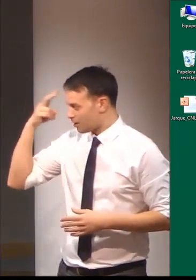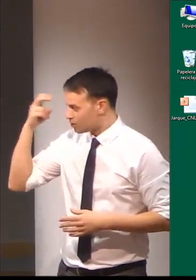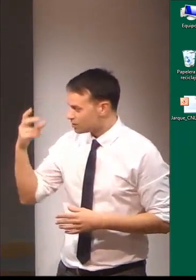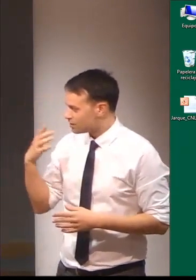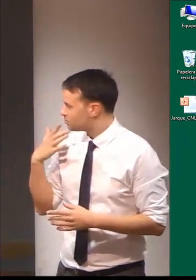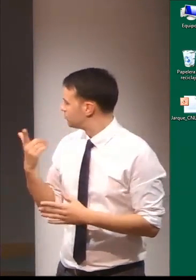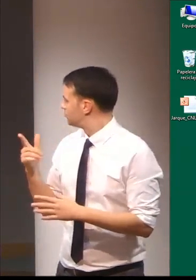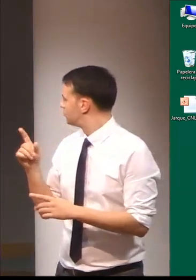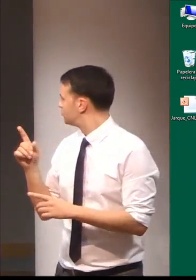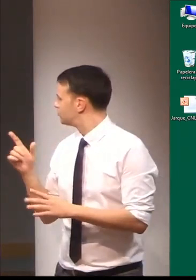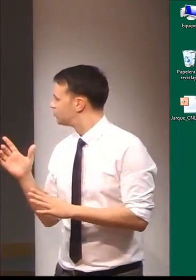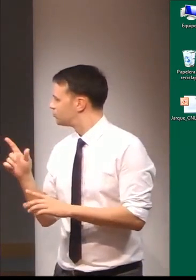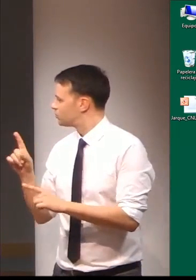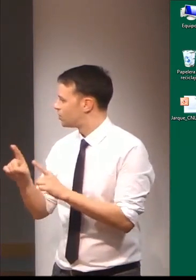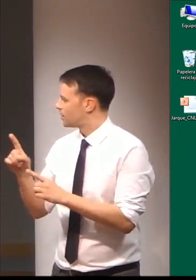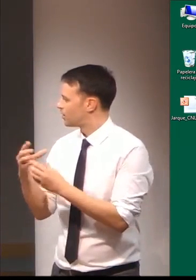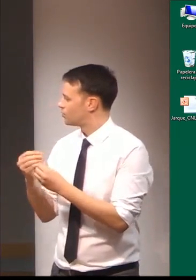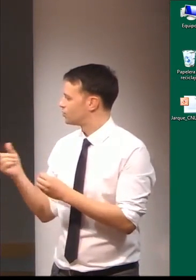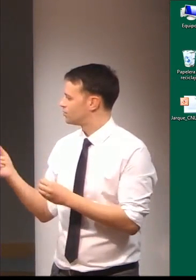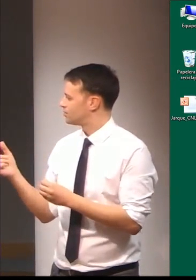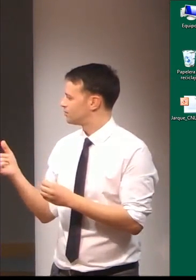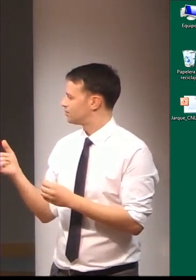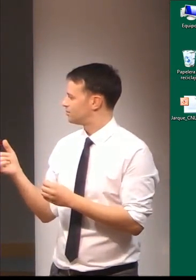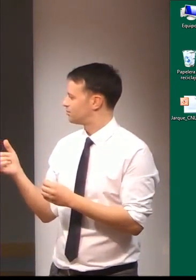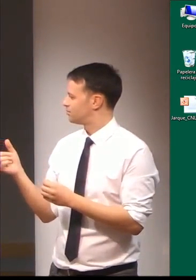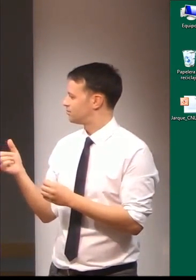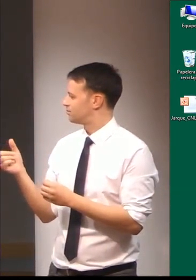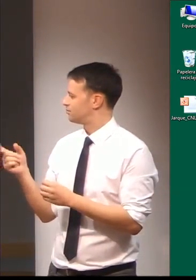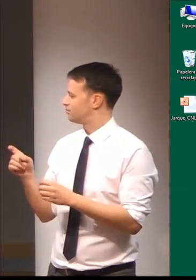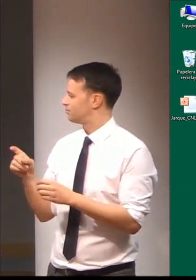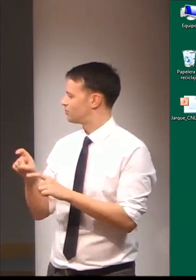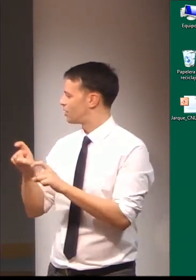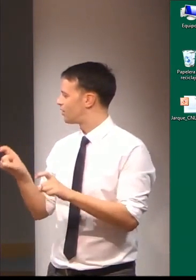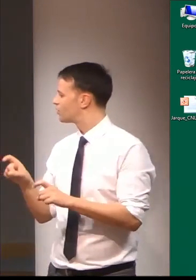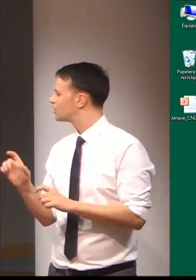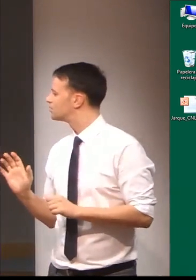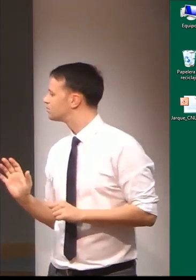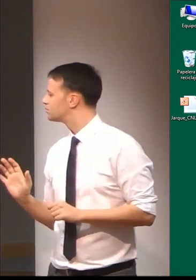Valladolid. No sé si tienes algún problema técnico, Carlos.